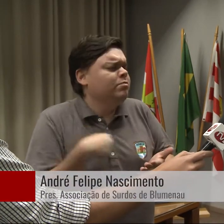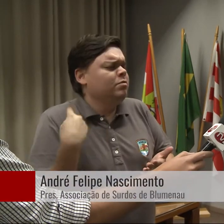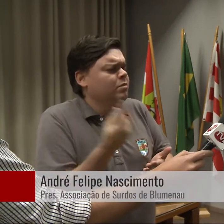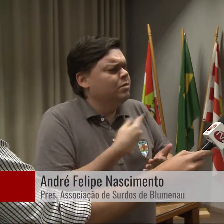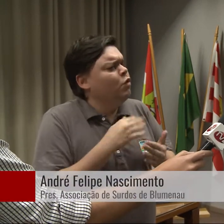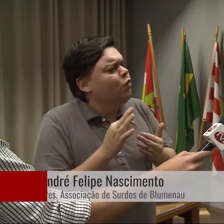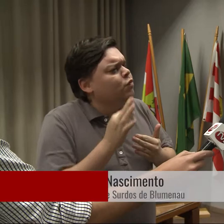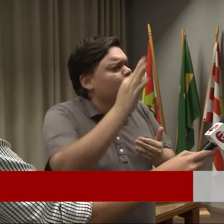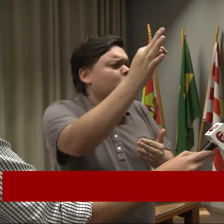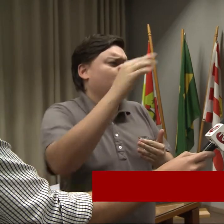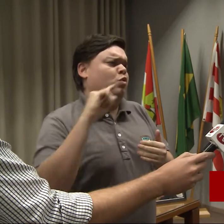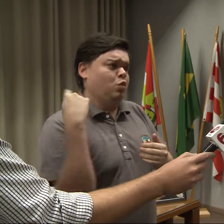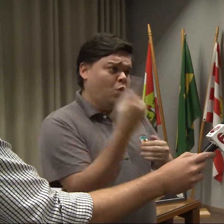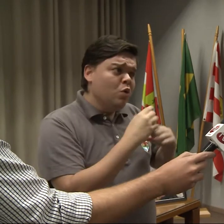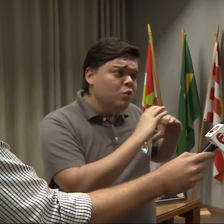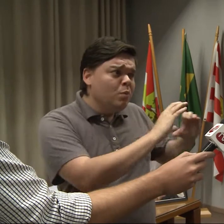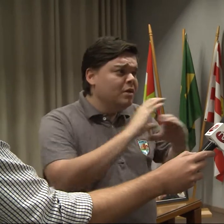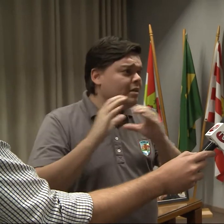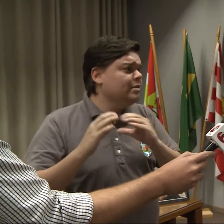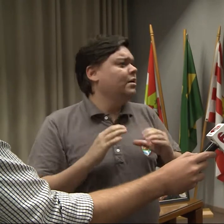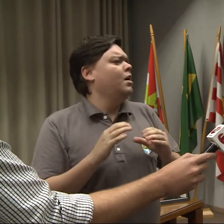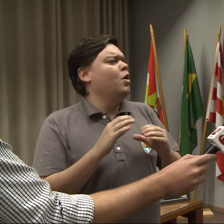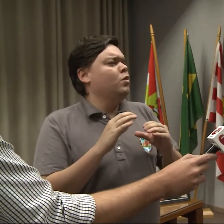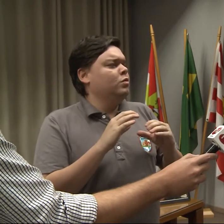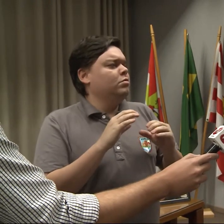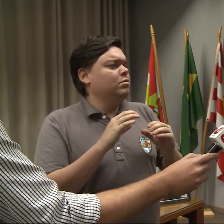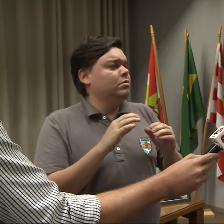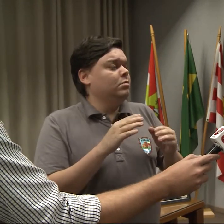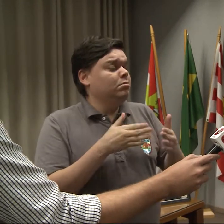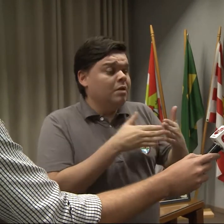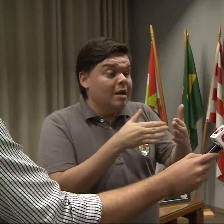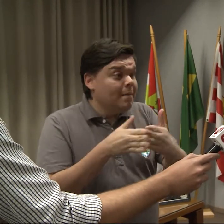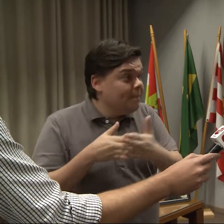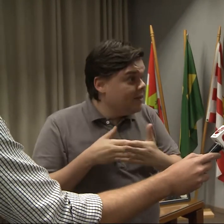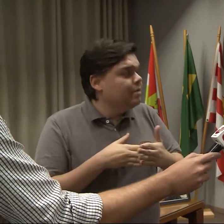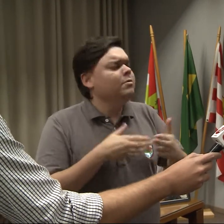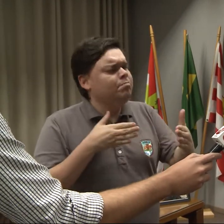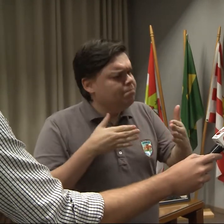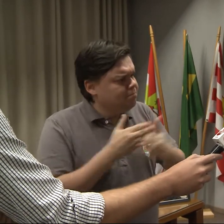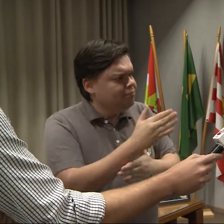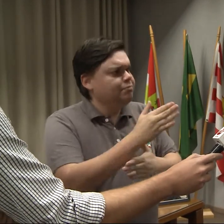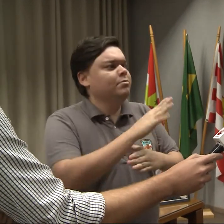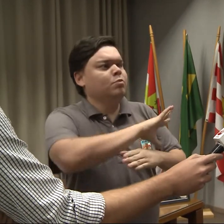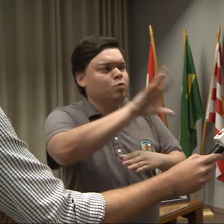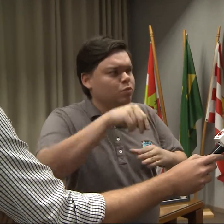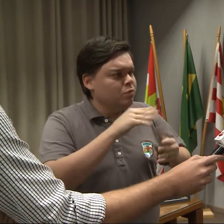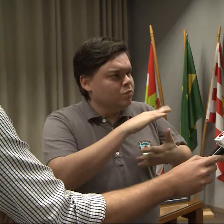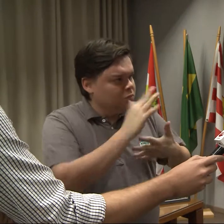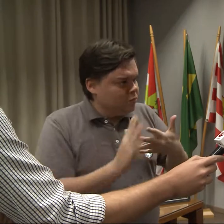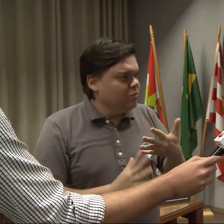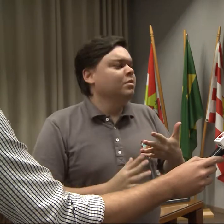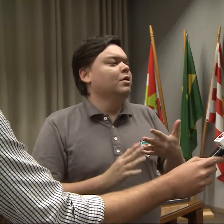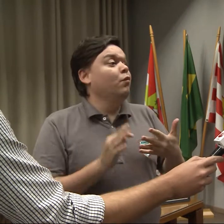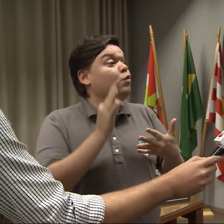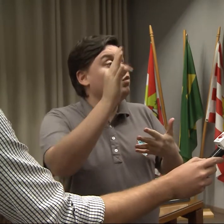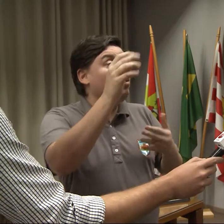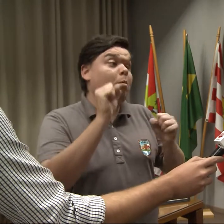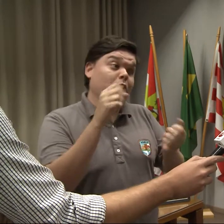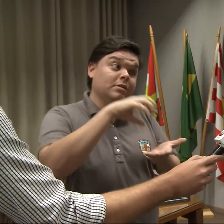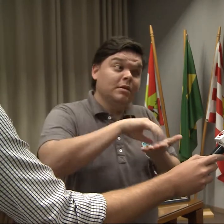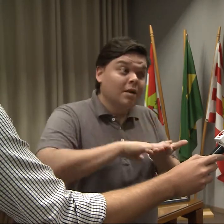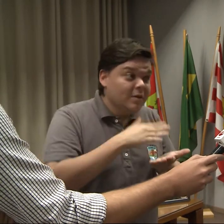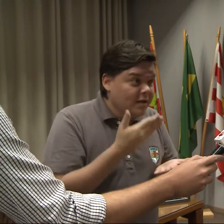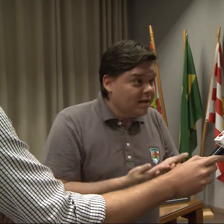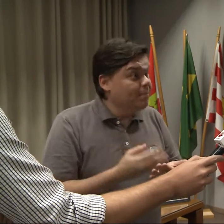nossa principal, né, comunicação é com as nossas mãos, e nós queremos divulgar isso, porque hoje a gente percebe os impedimentos